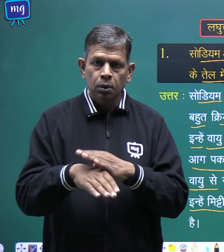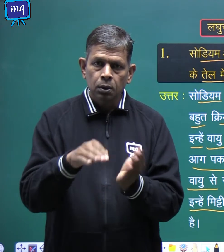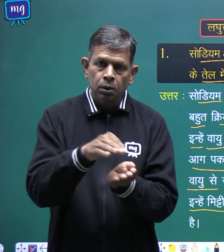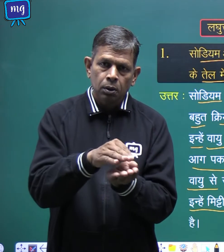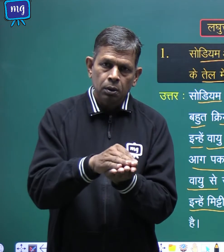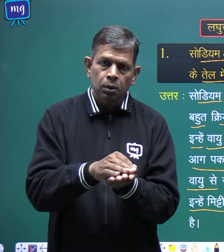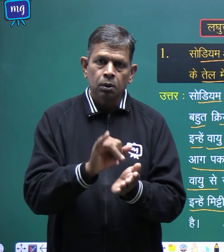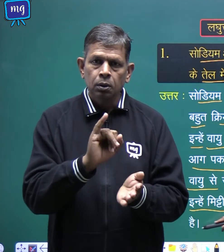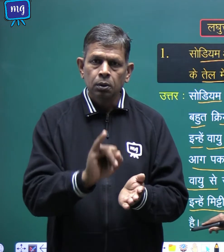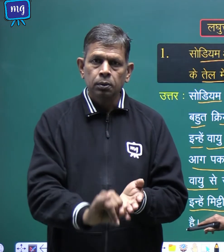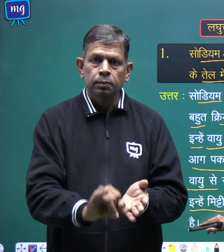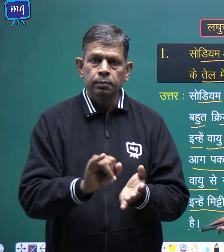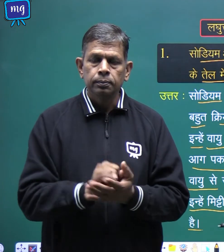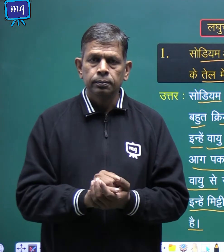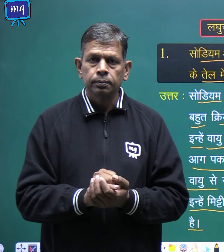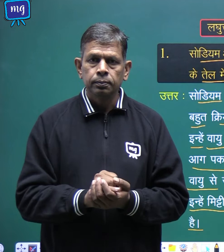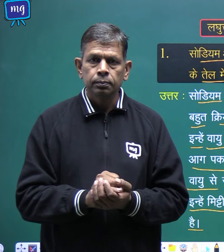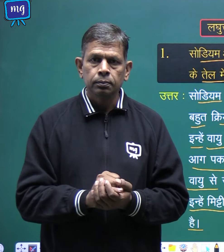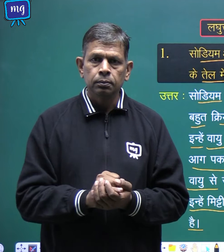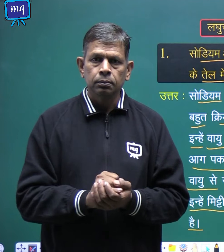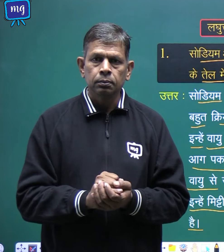रखा जाता है।